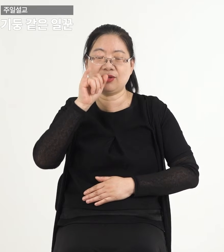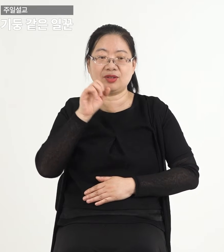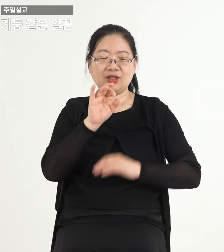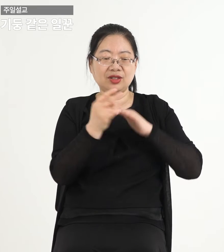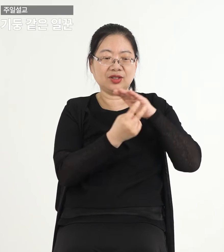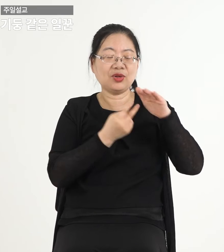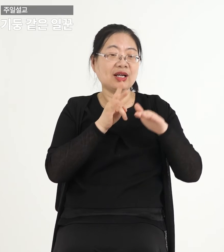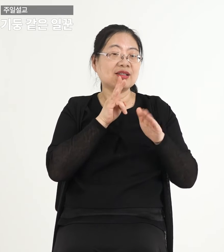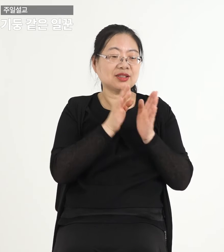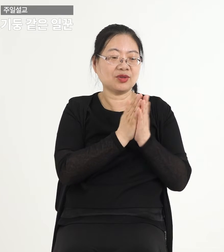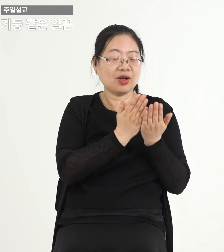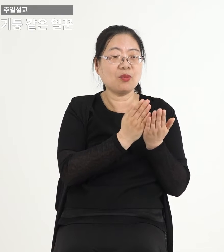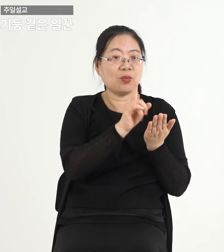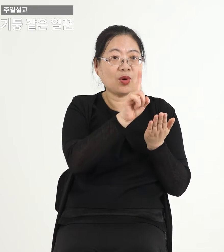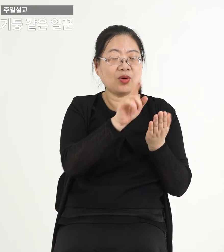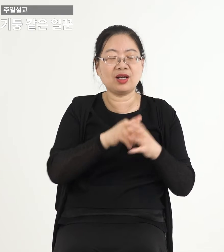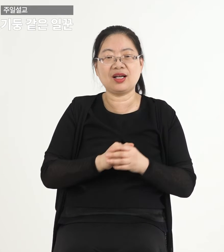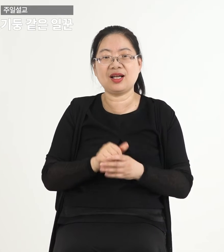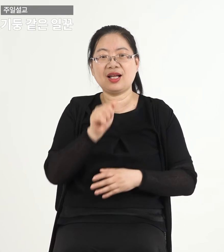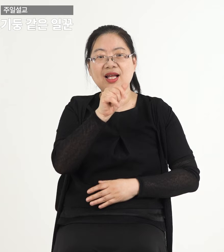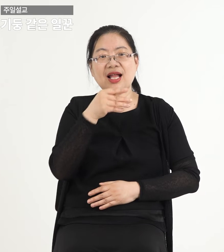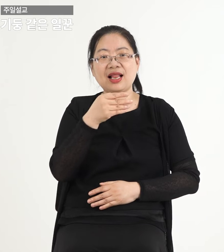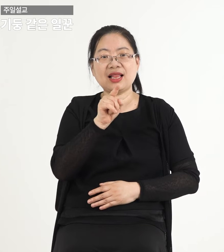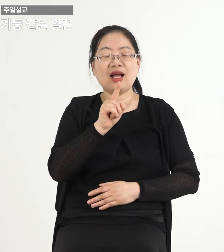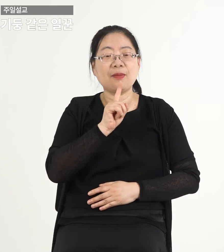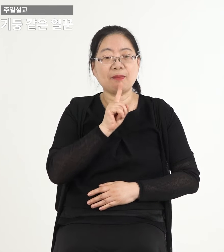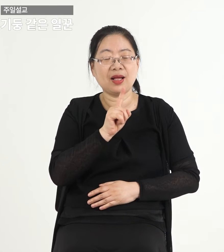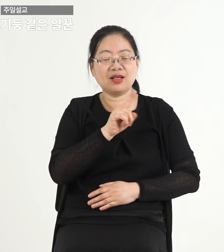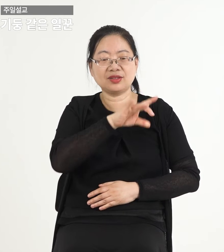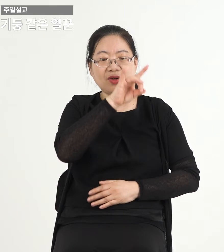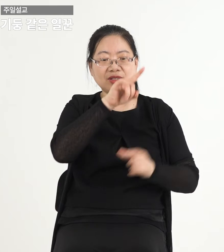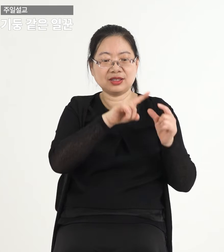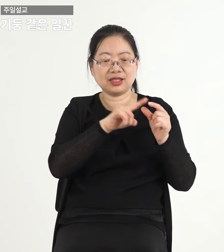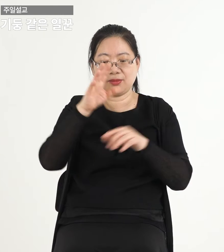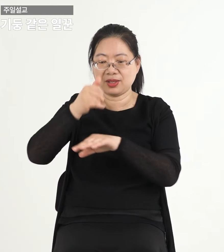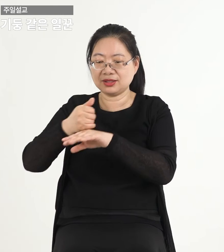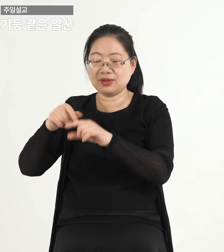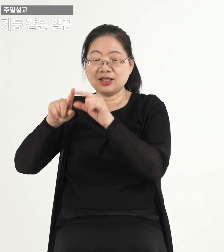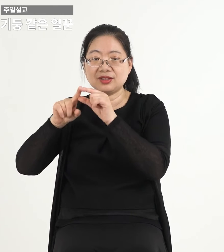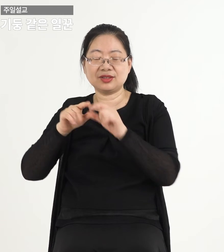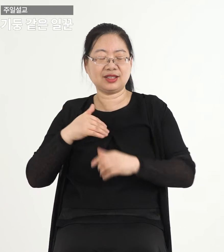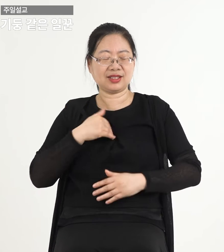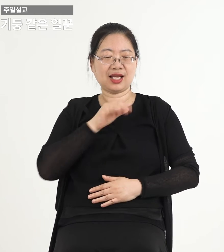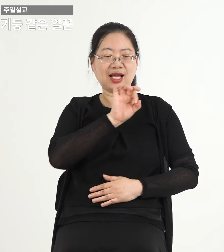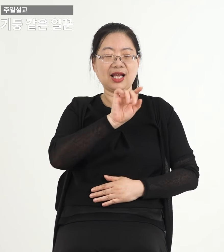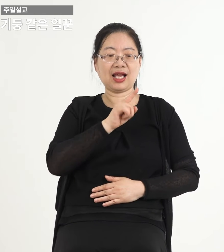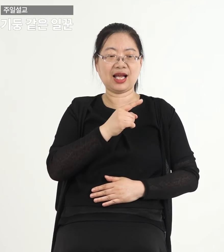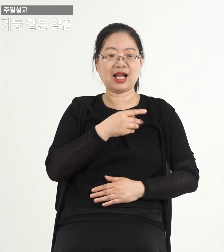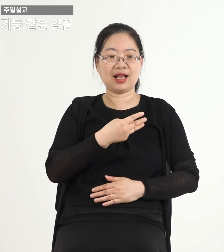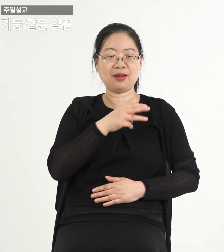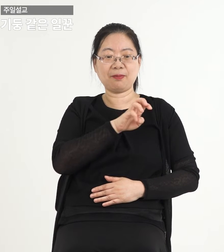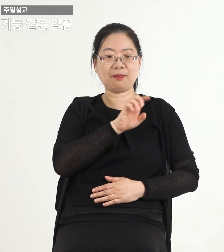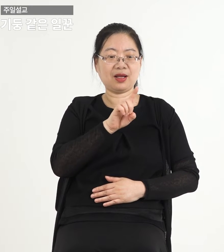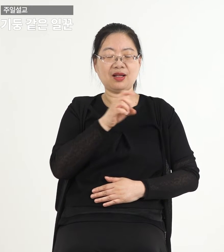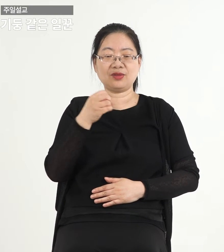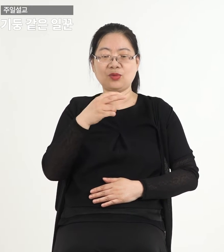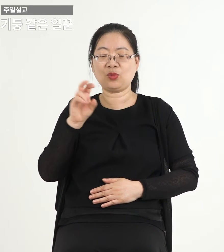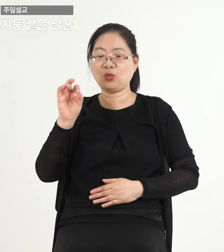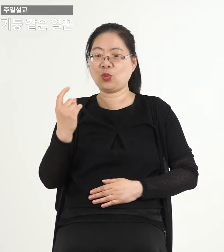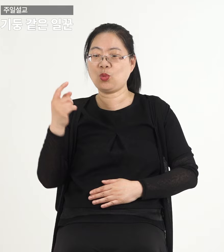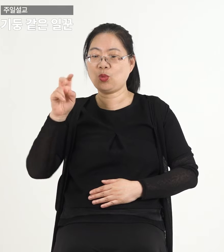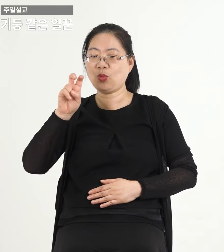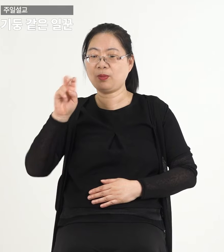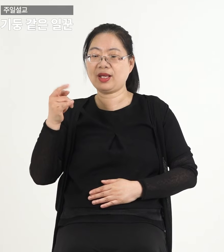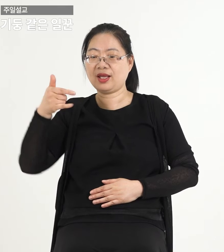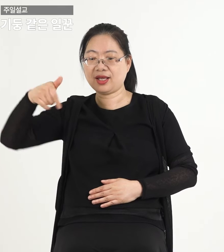말에 첫 글자와 마지막 글자로 자기를 소개하세요. 나는 알파와 오메가. 그